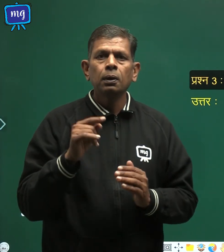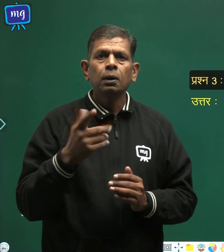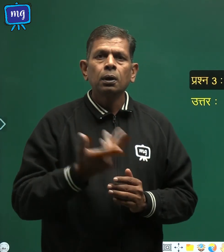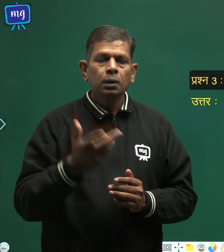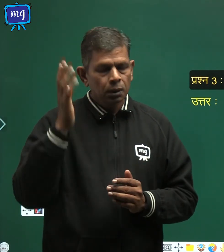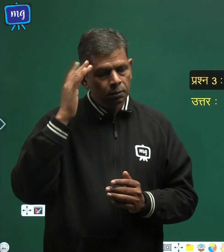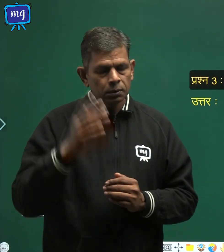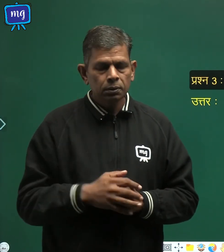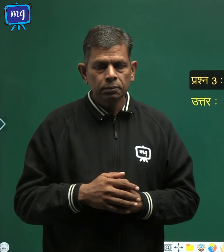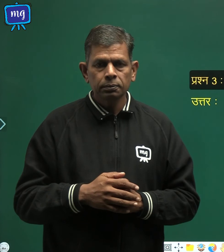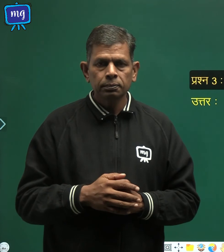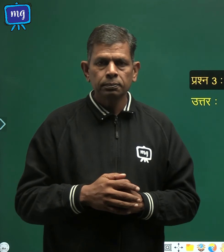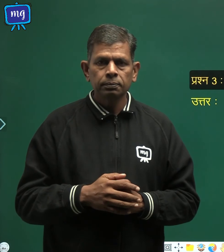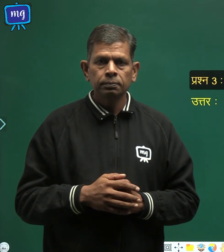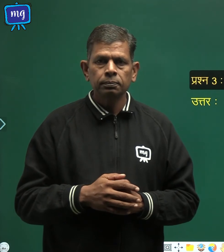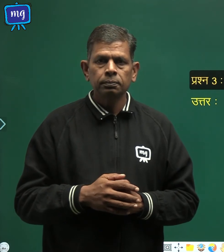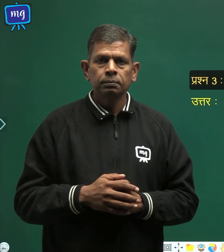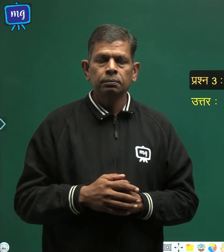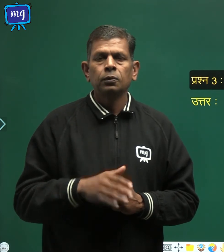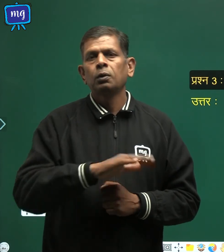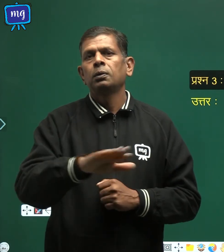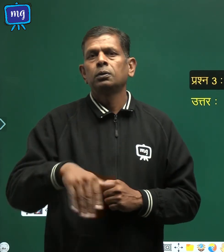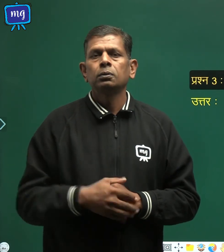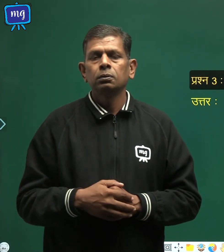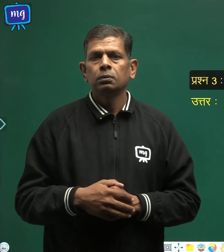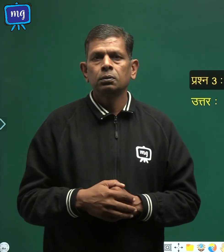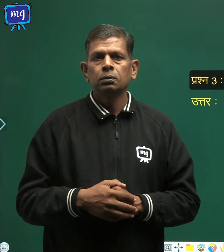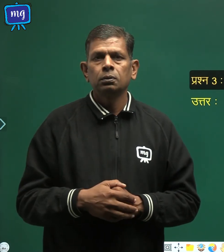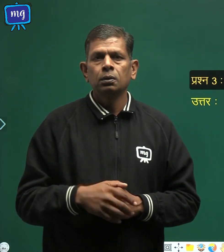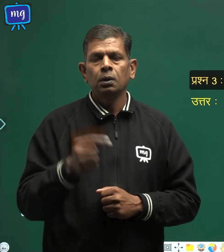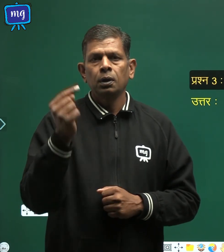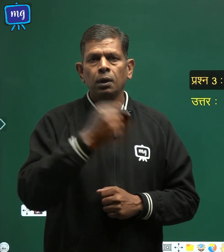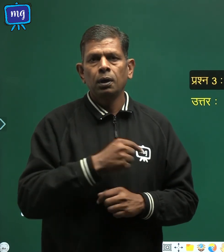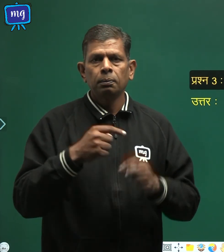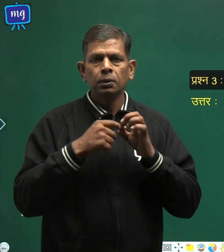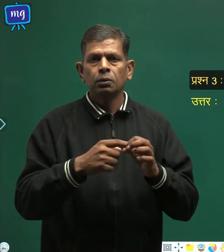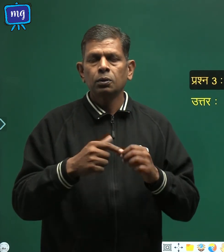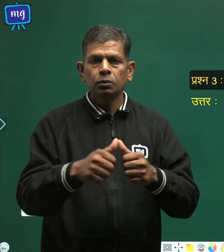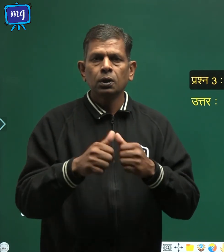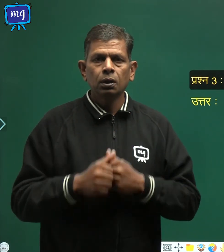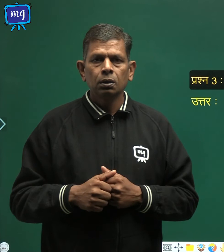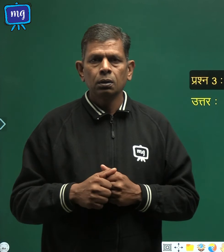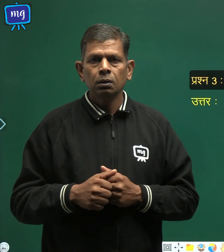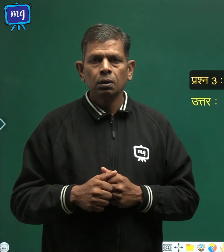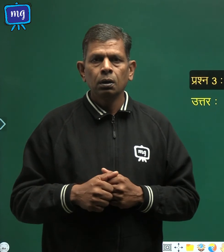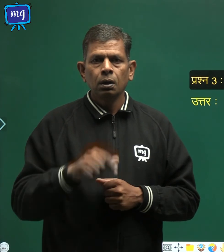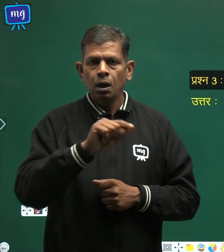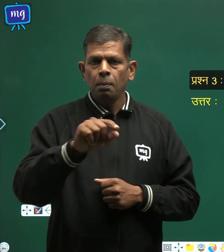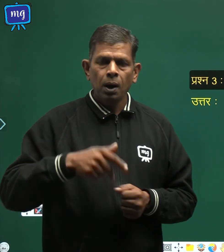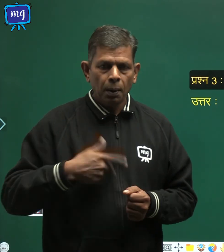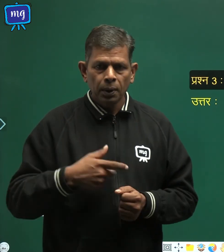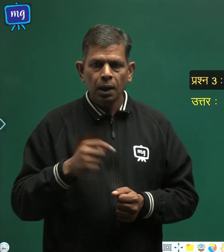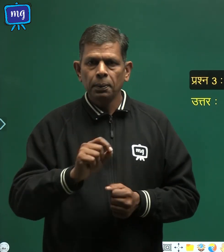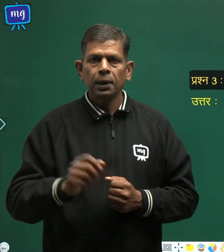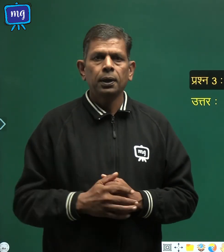क्या समझते हैं? तो बच्चों, इन प्रश्नों के उत्तर आप अपने आप